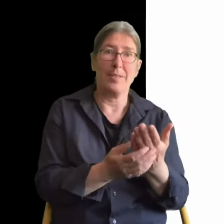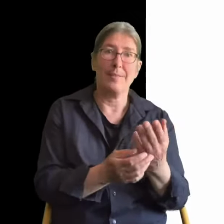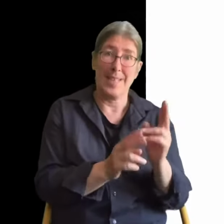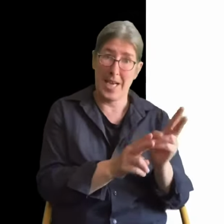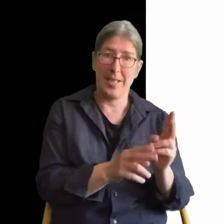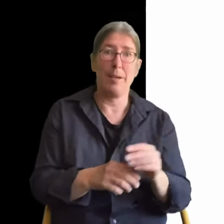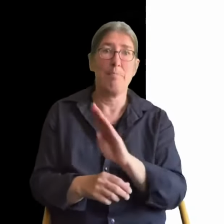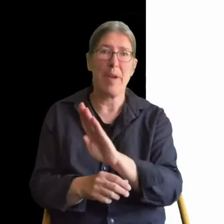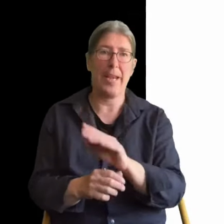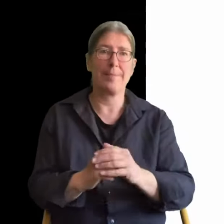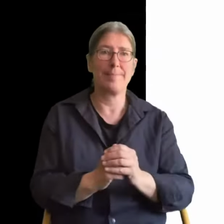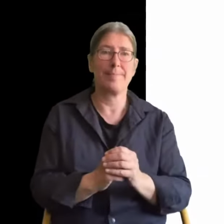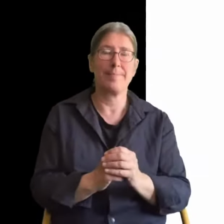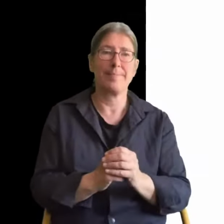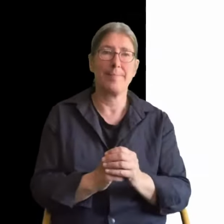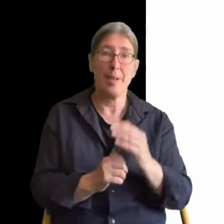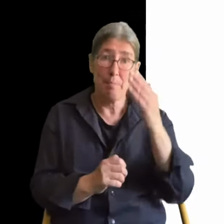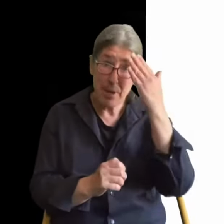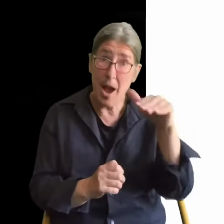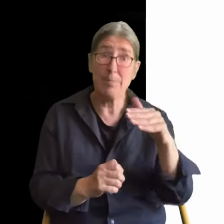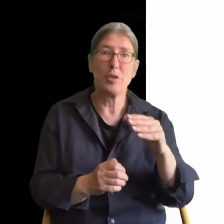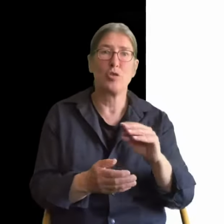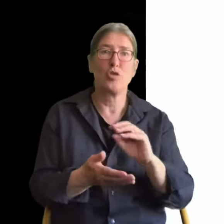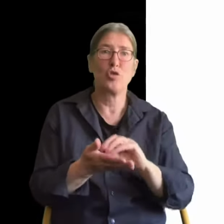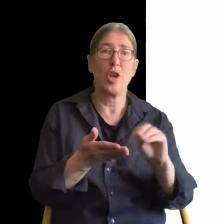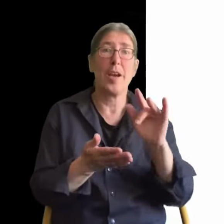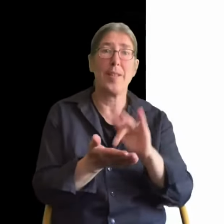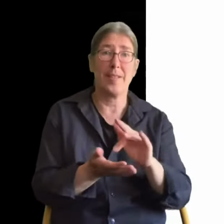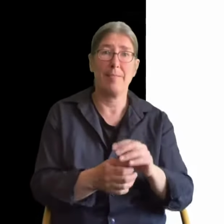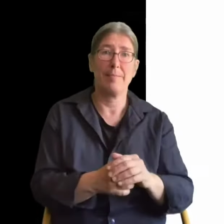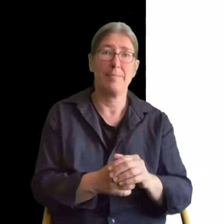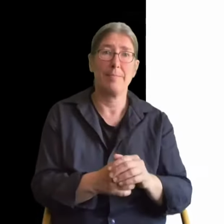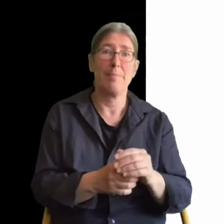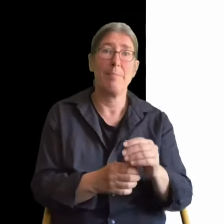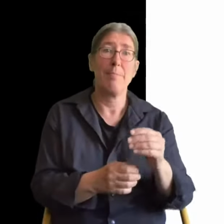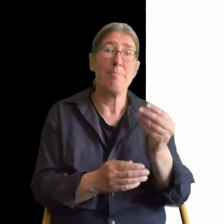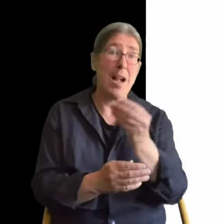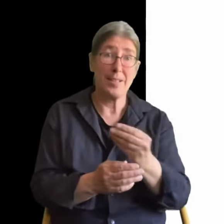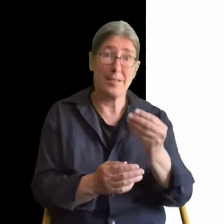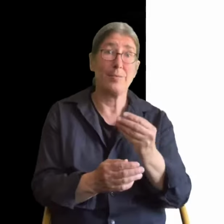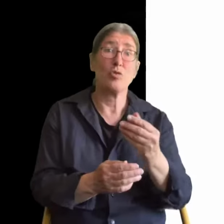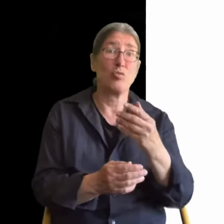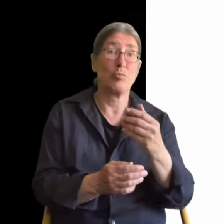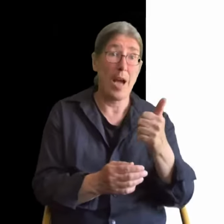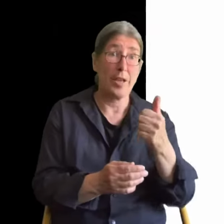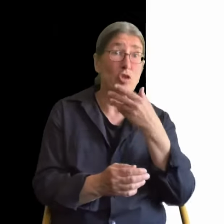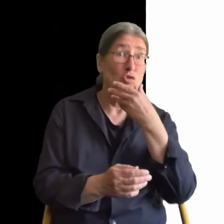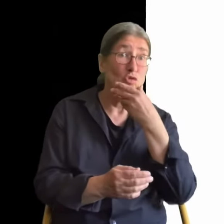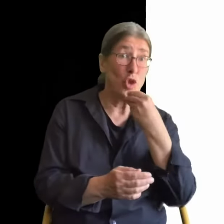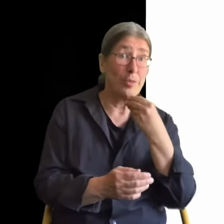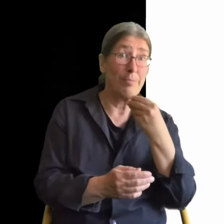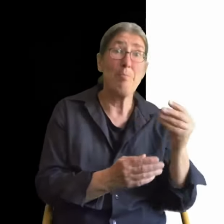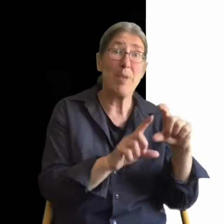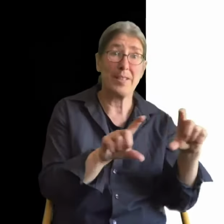Schweraufgabe richtig. B. Die begabte Schülerin malt ein